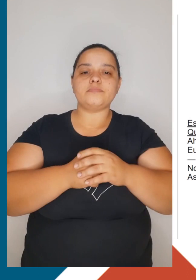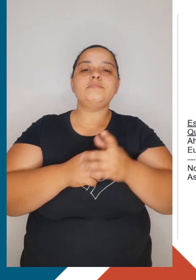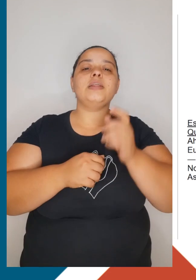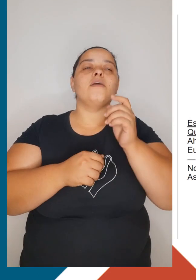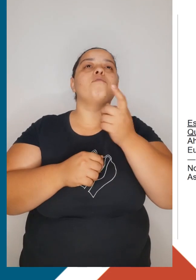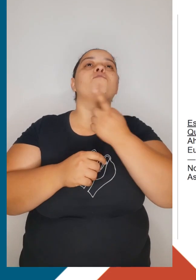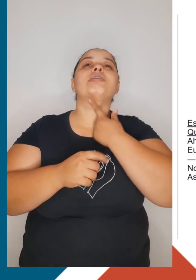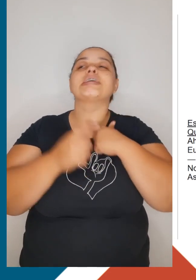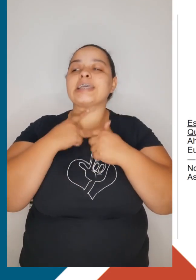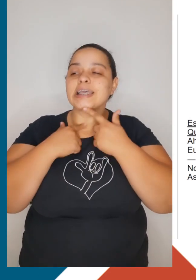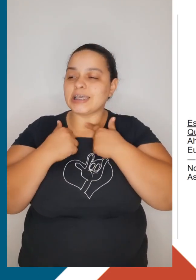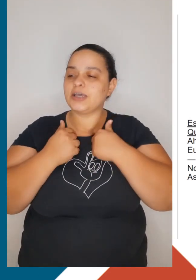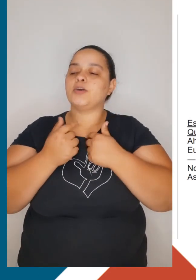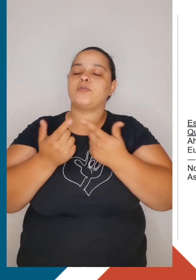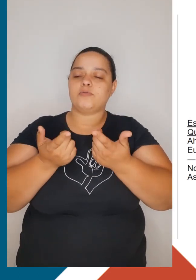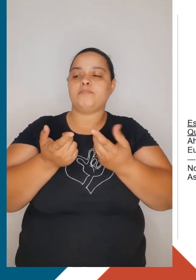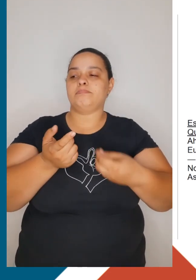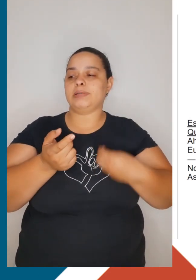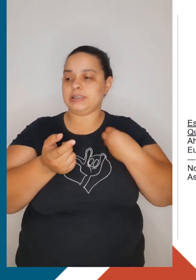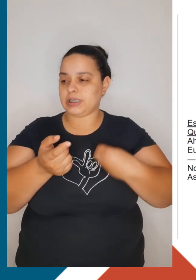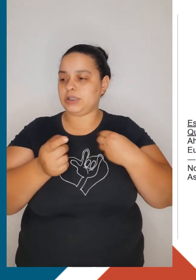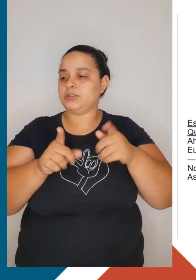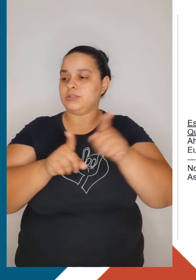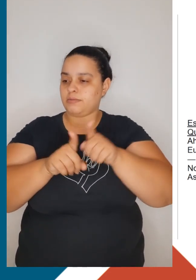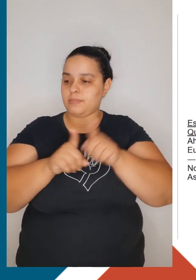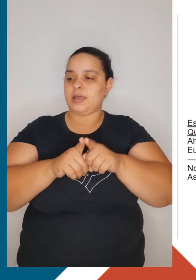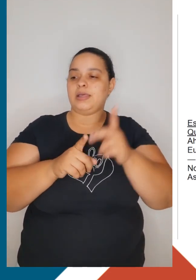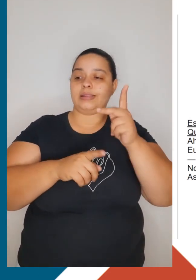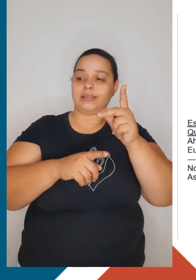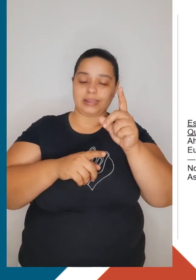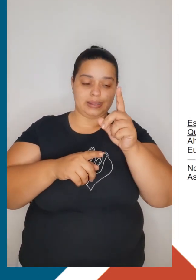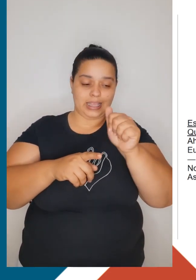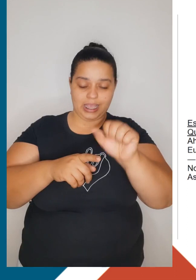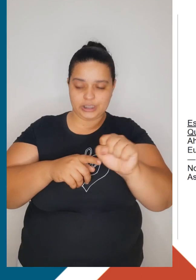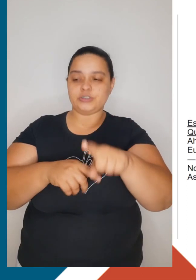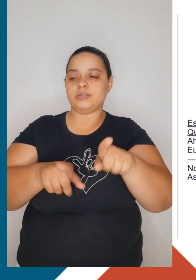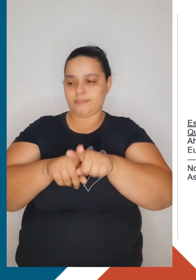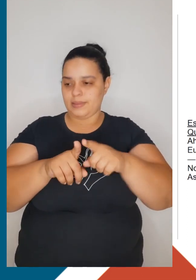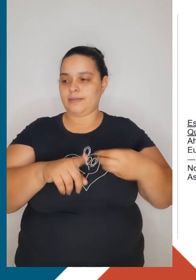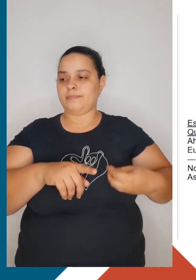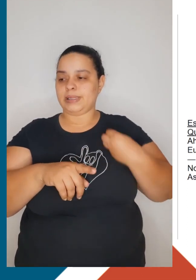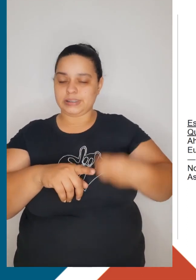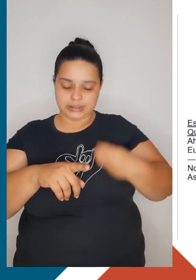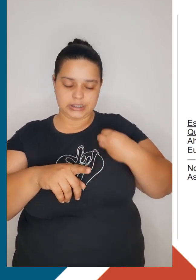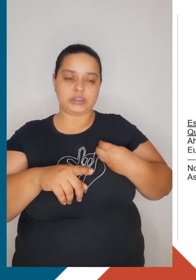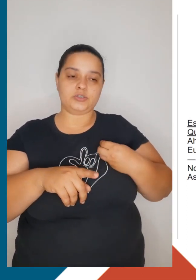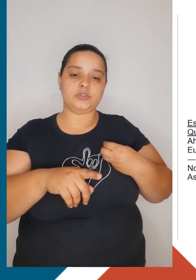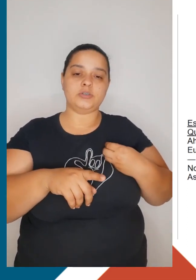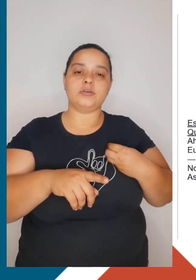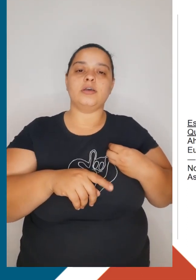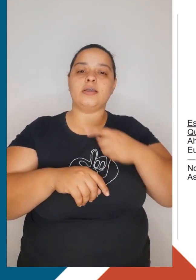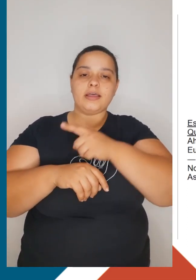de desejar. Também no presente, o verbo das indica uma ação habitual, pois no presente, no cotidiano,